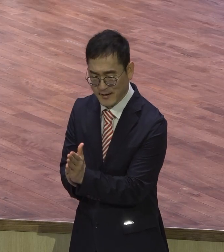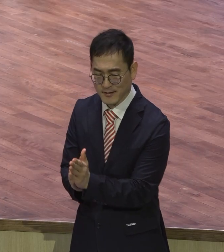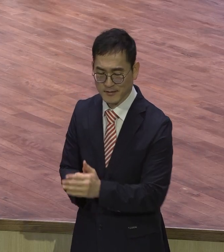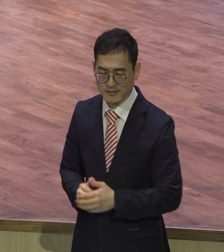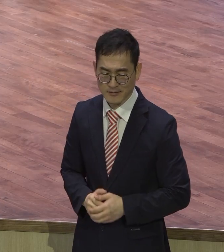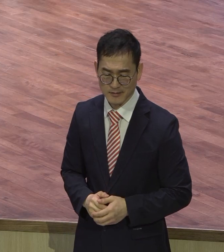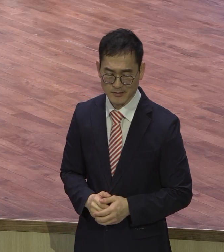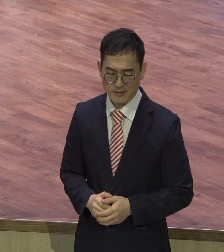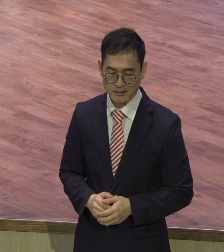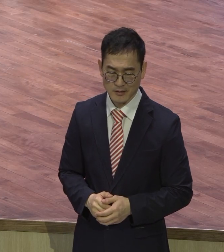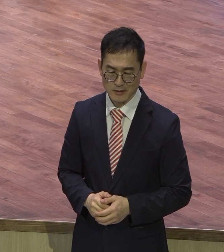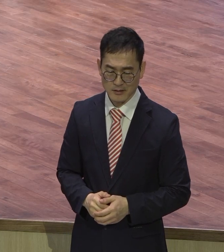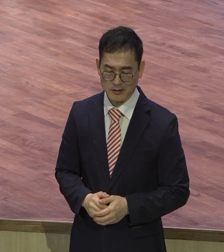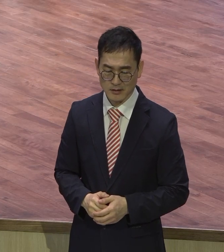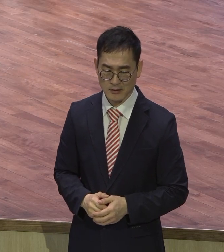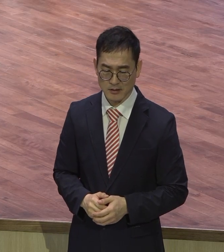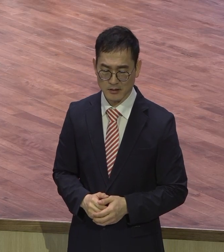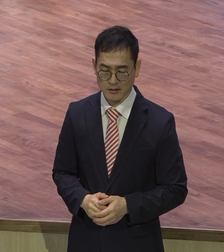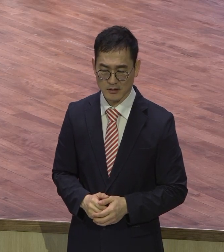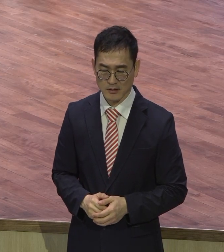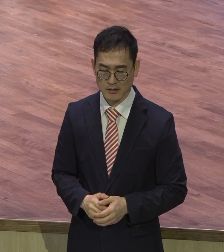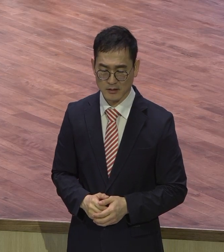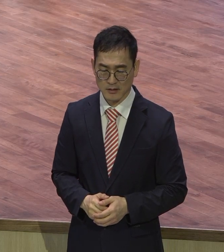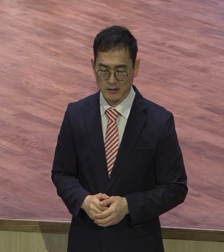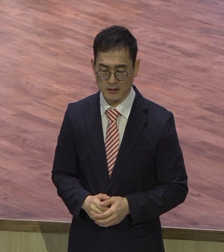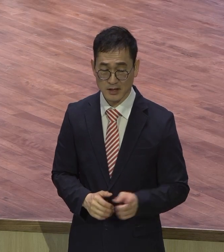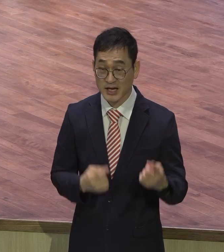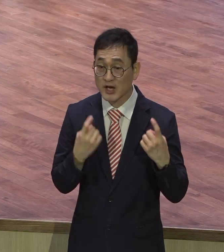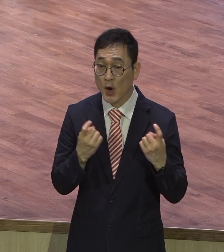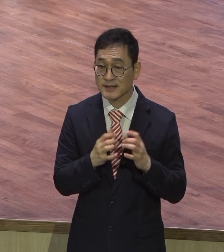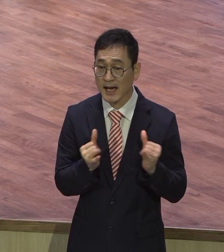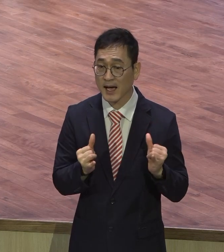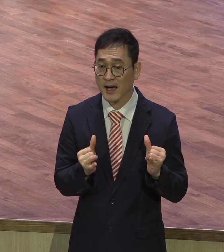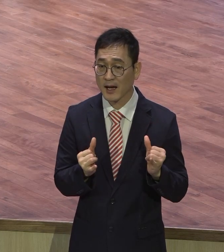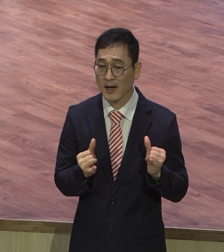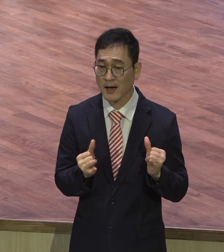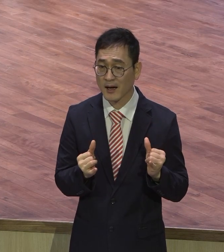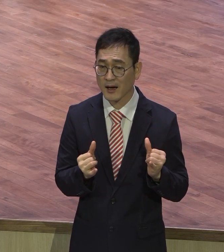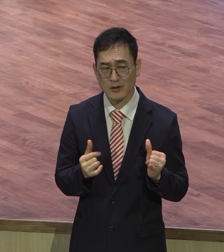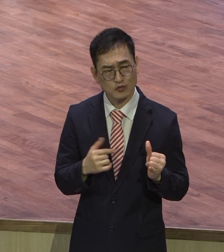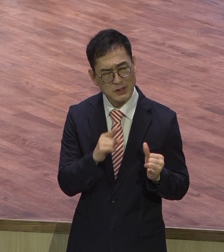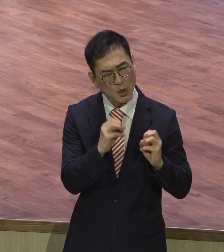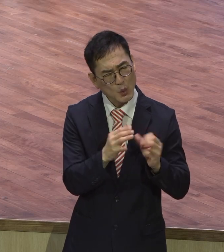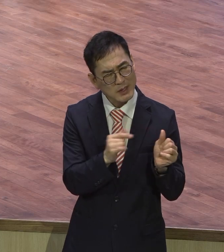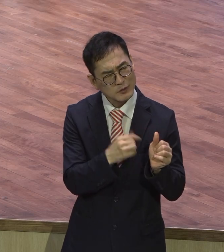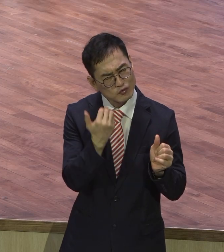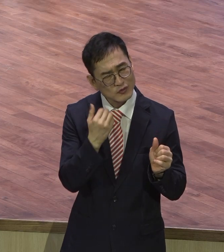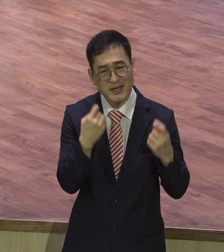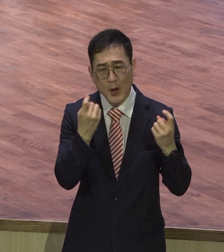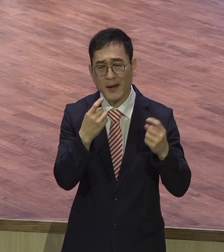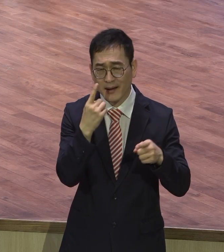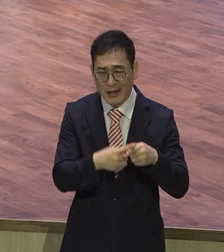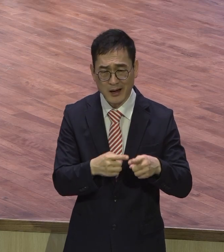몇십만 분 나와야 될 걸 그냥 여행자라 해서 그냥 단 10원도 돈을 안 돼 그냥 다 치러줬어